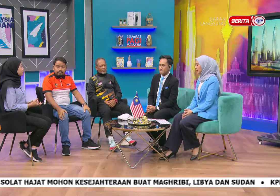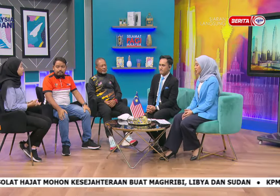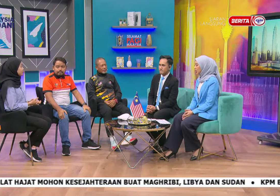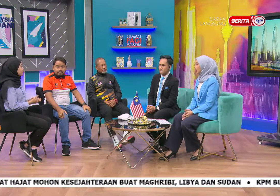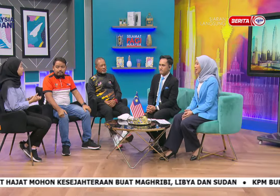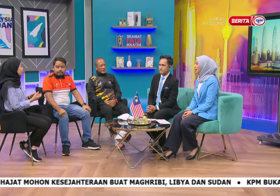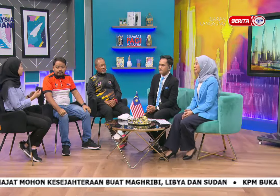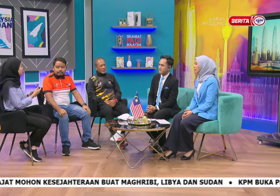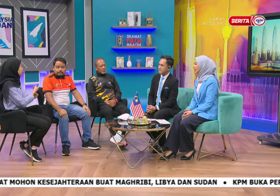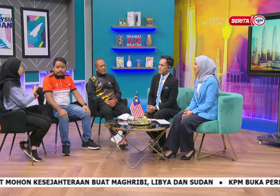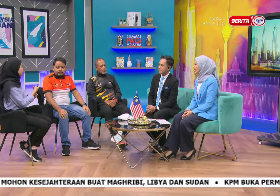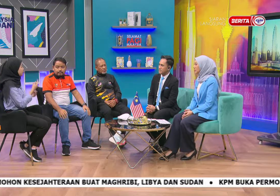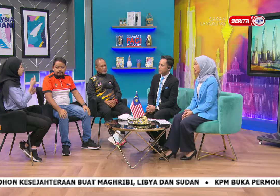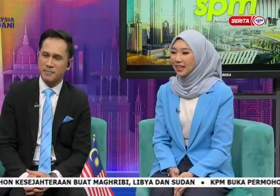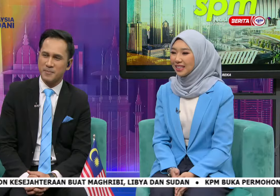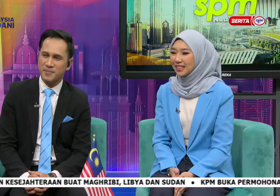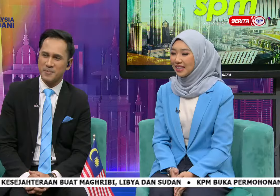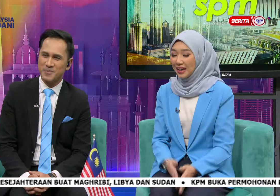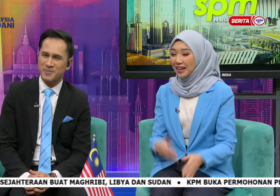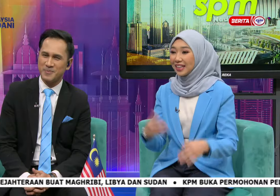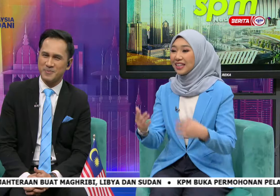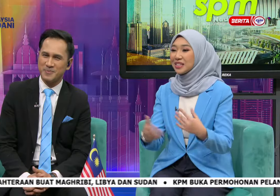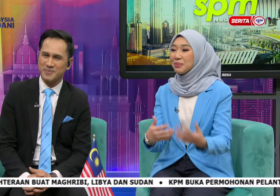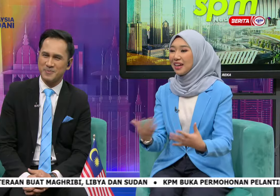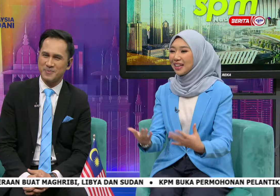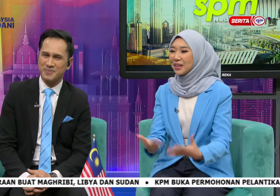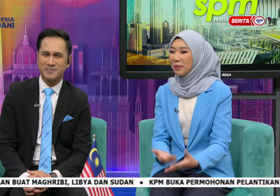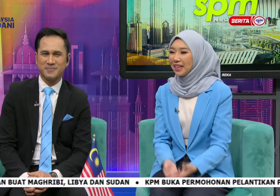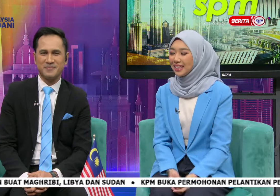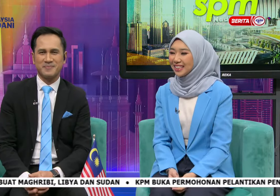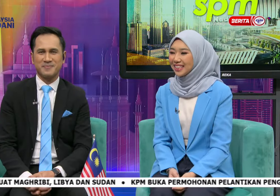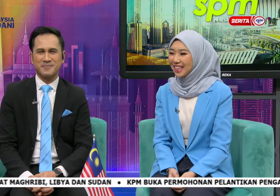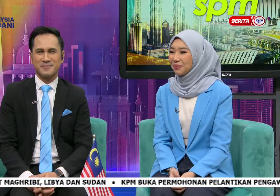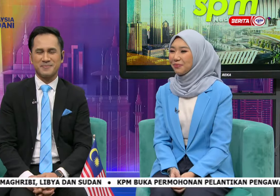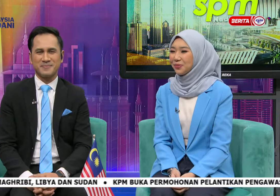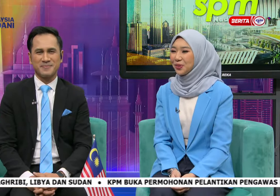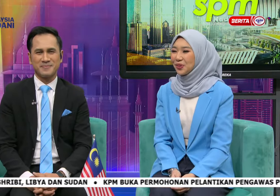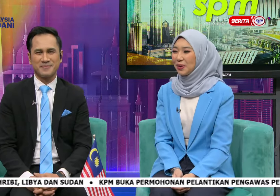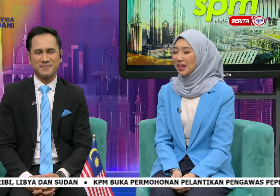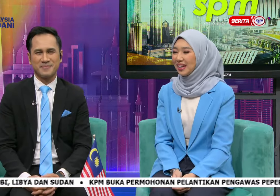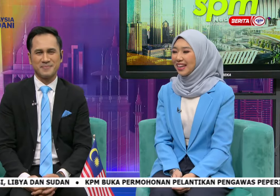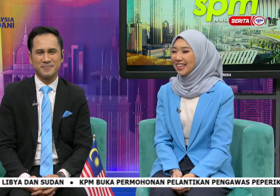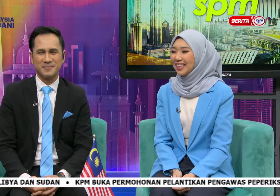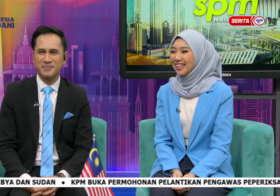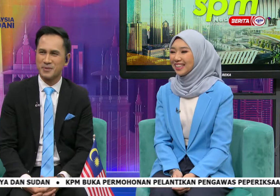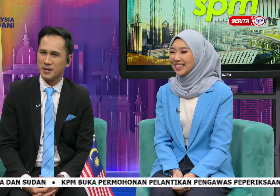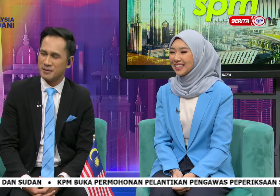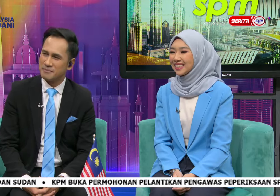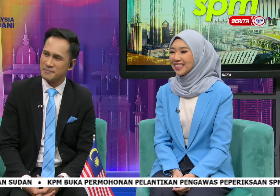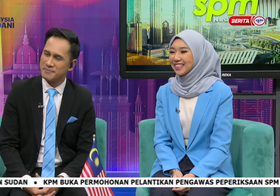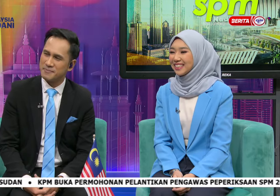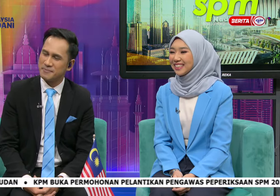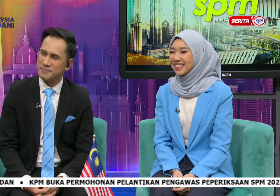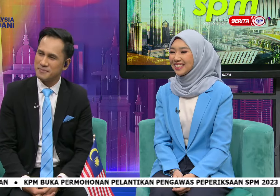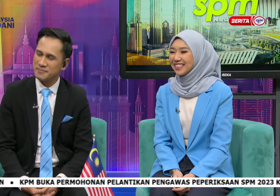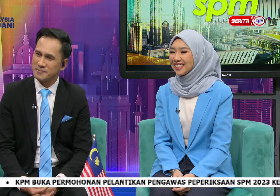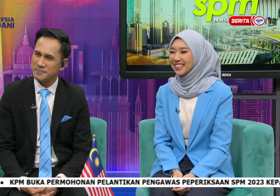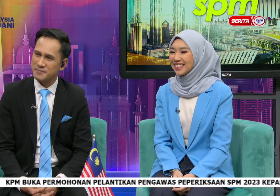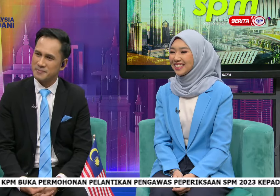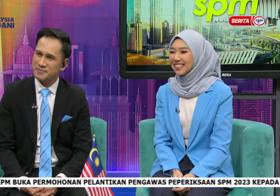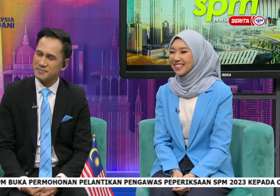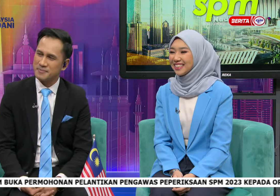berikan sedikit harapan lah kepada ketika itu semua kepada tim untuk kali ini